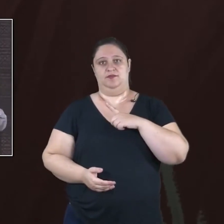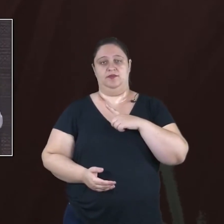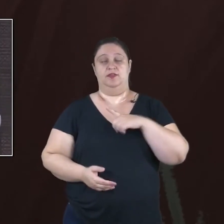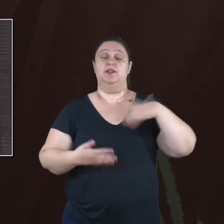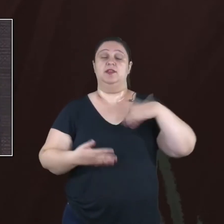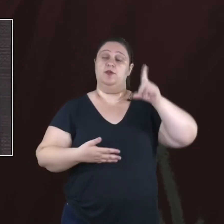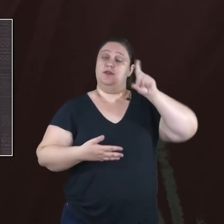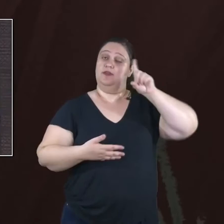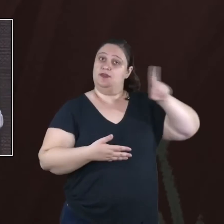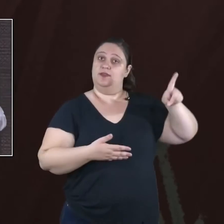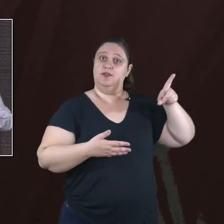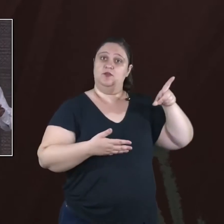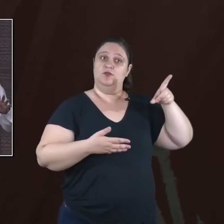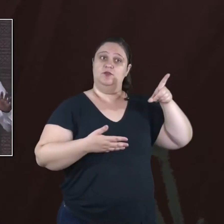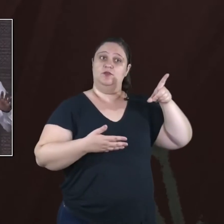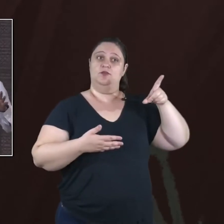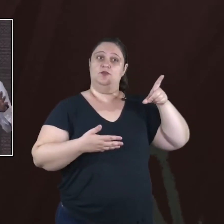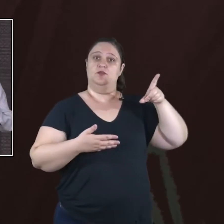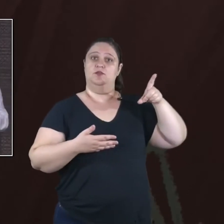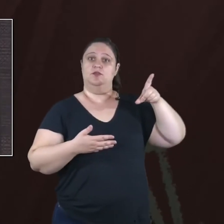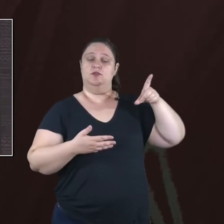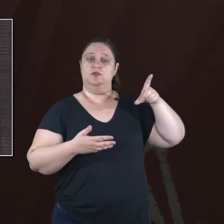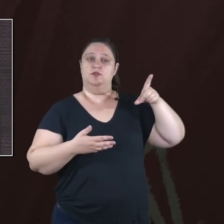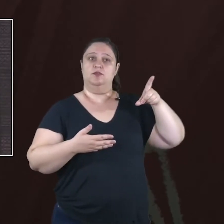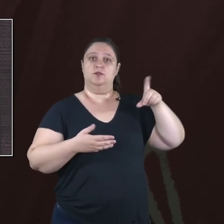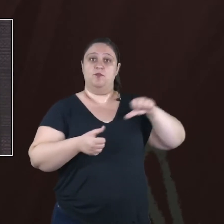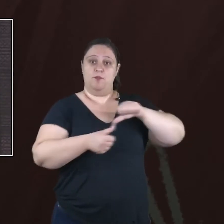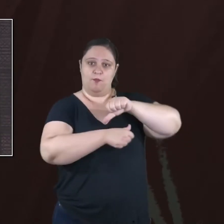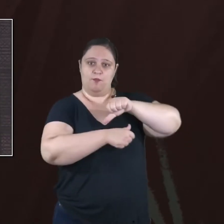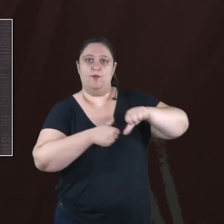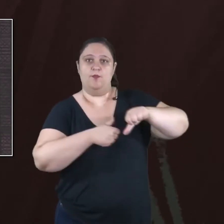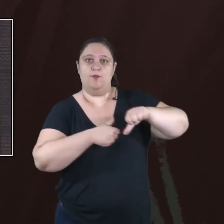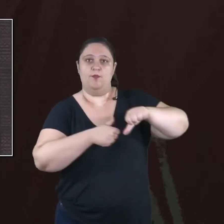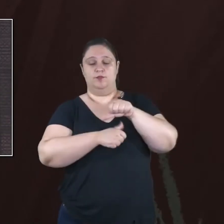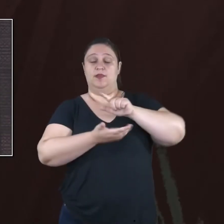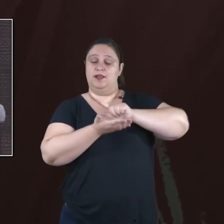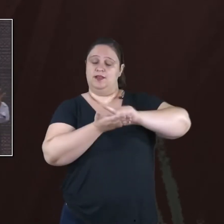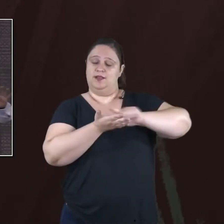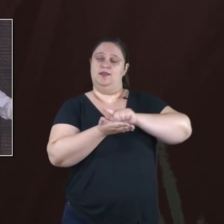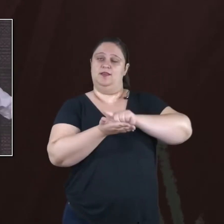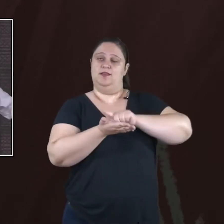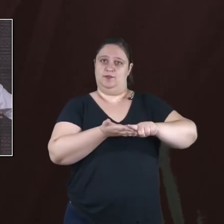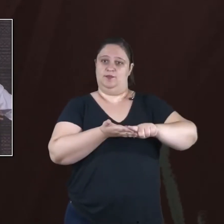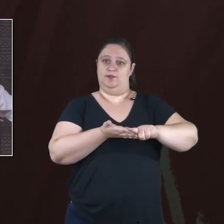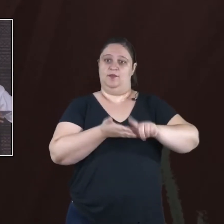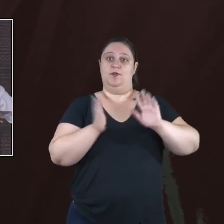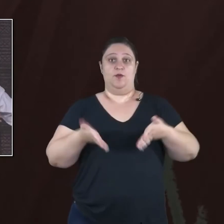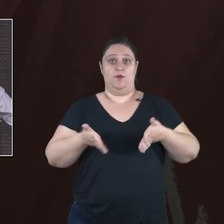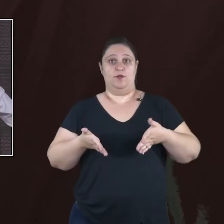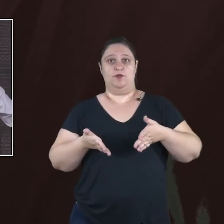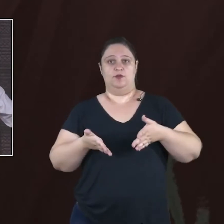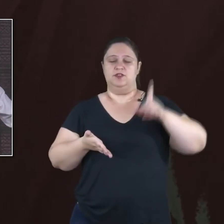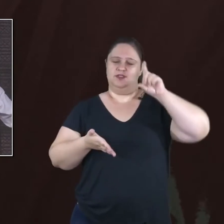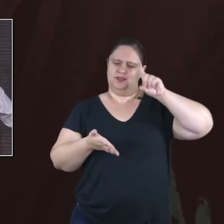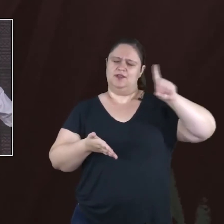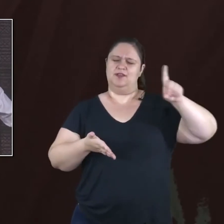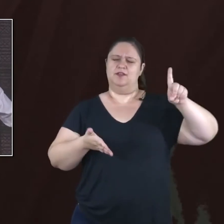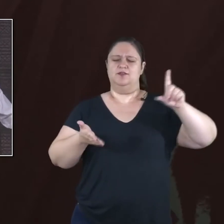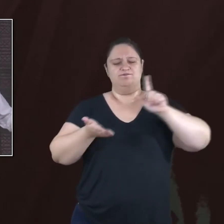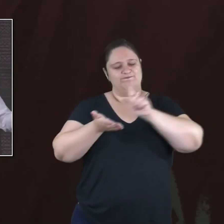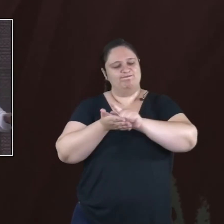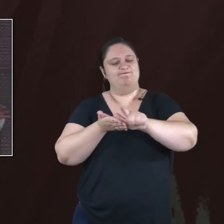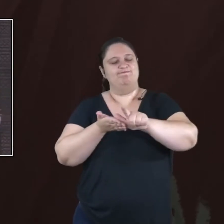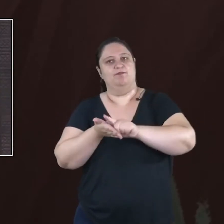restauração. E nós estamos num ponto muito bom. Deus tem restaurado muitas coisas entre nós.